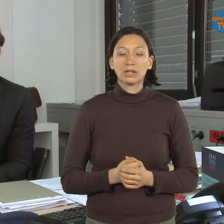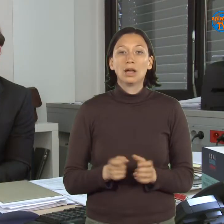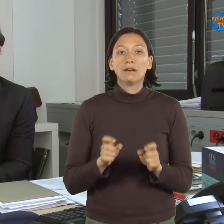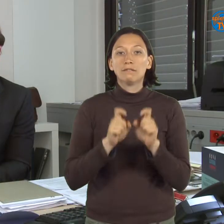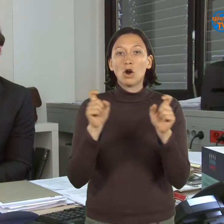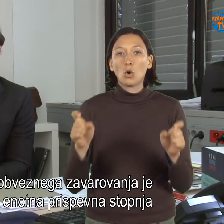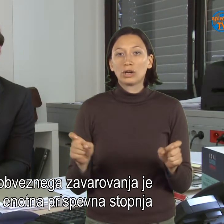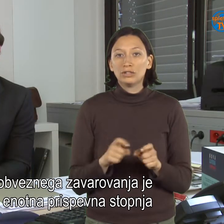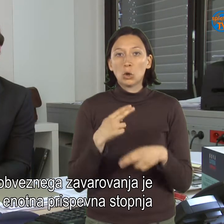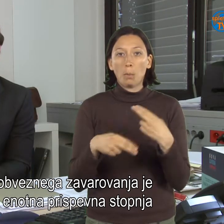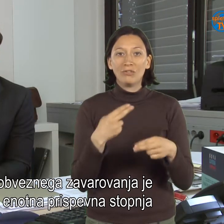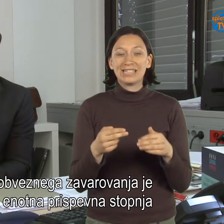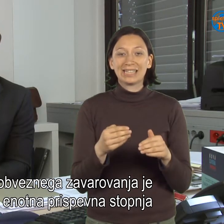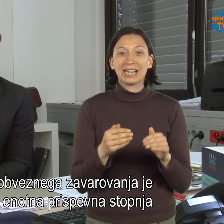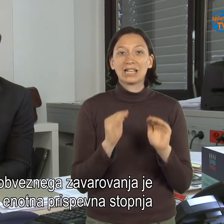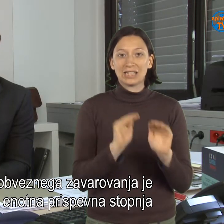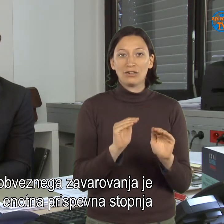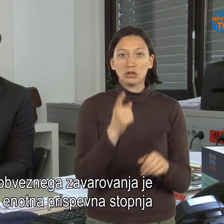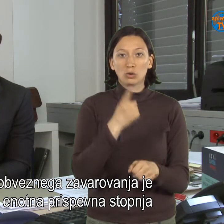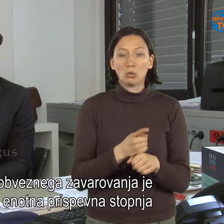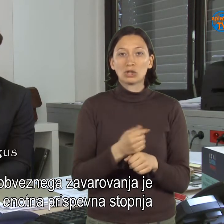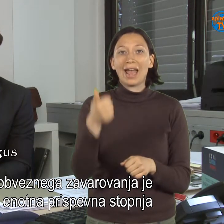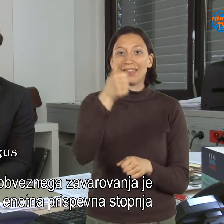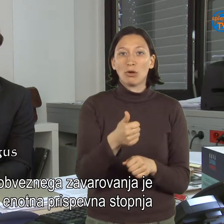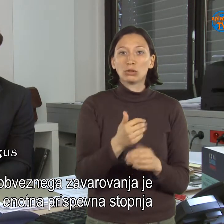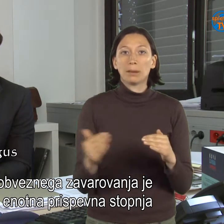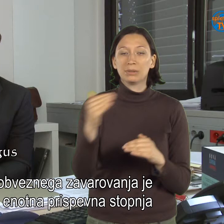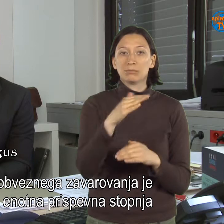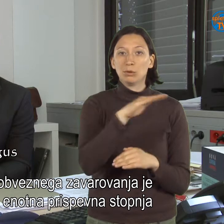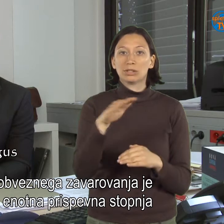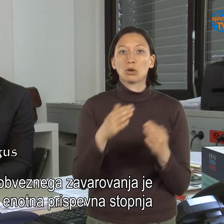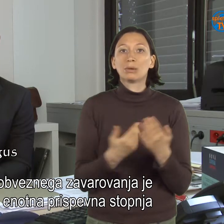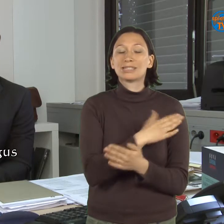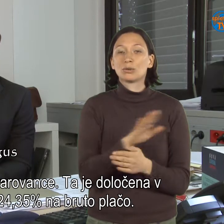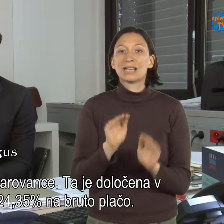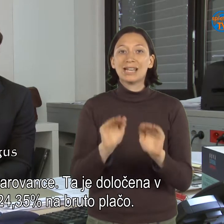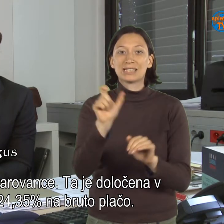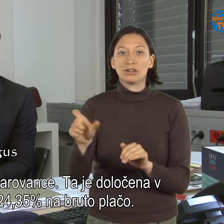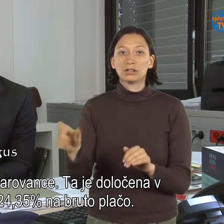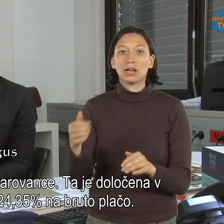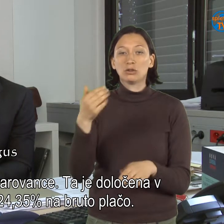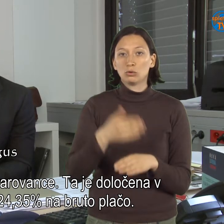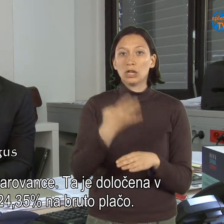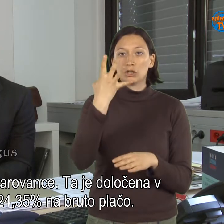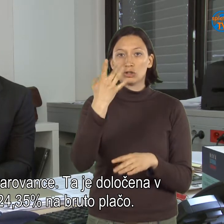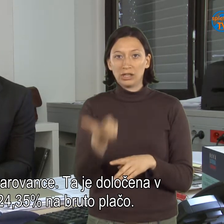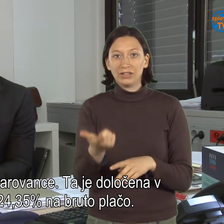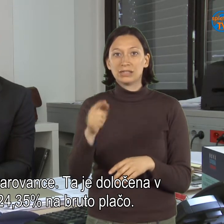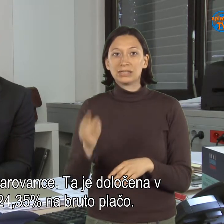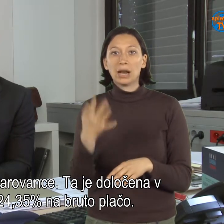V okviru obveznega zavarovanja je določena enotna prispevna stopnja za vse zavarovance in ta je določena v višini